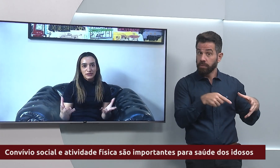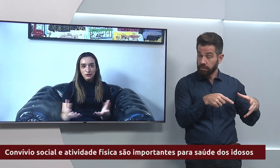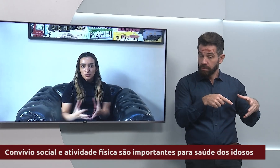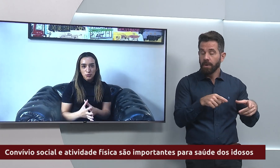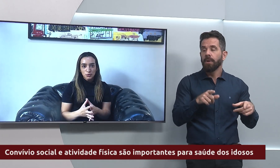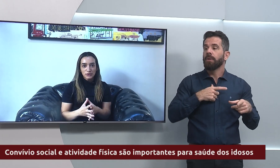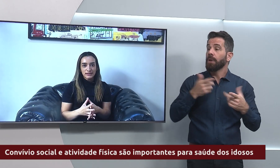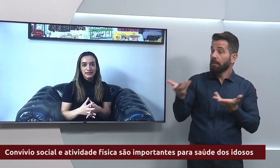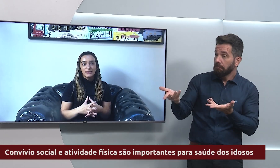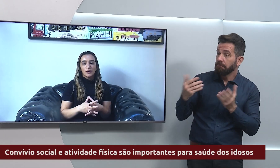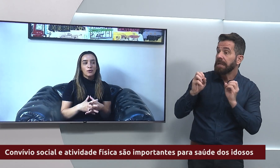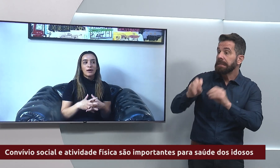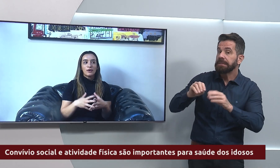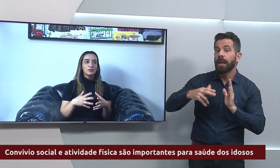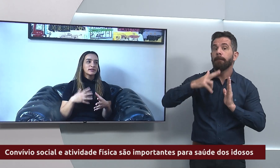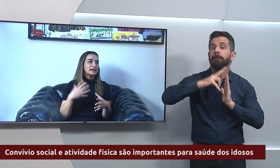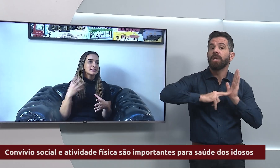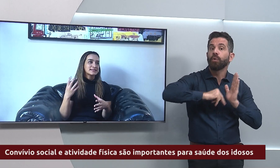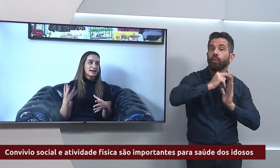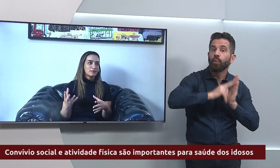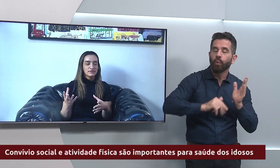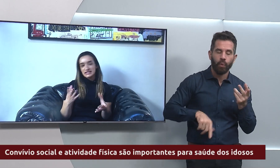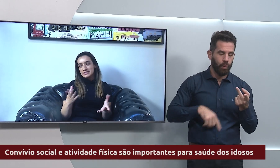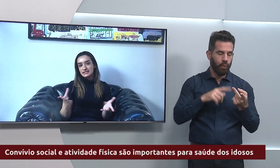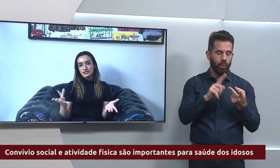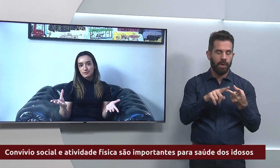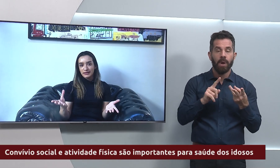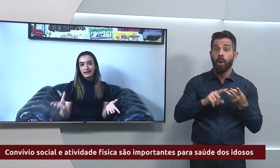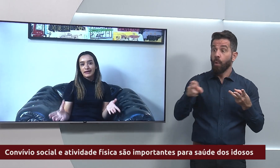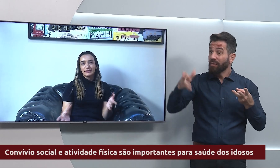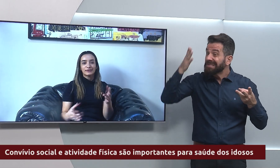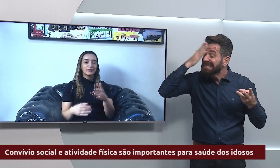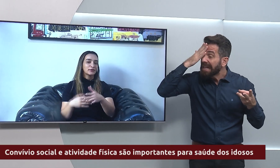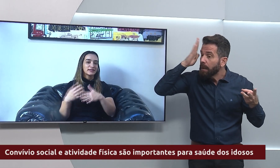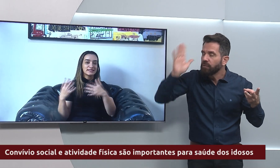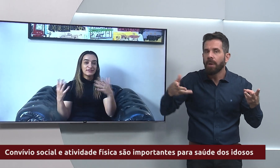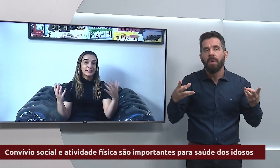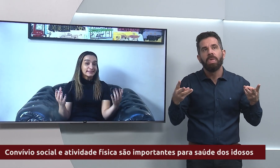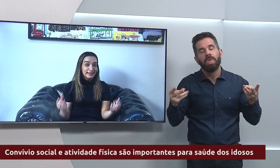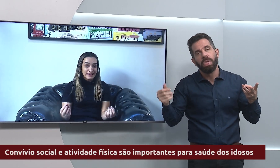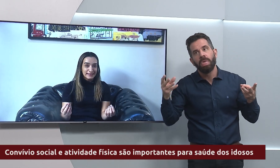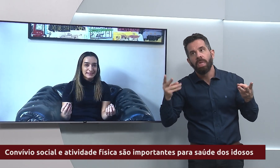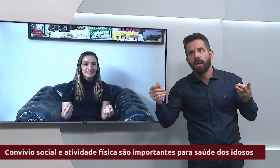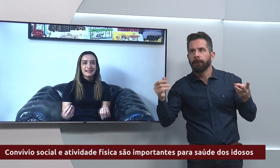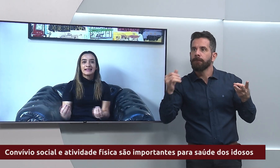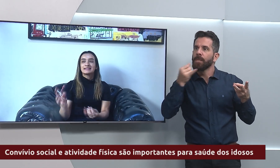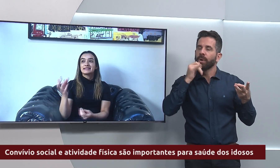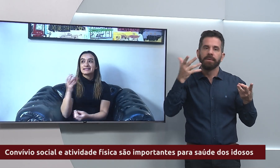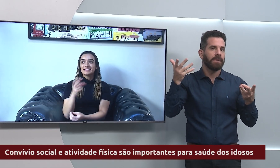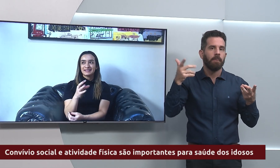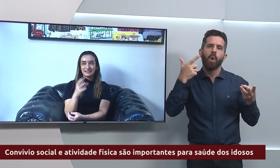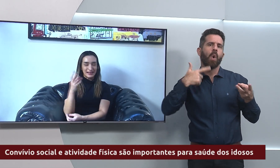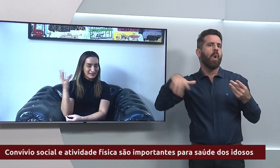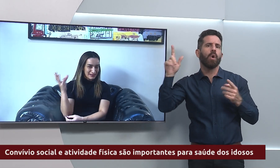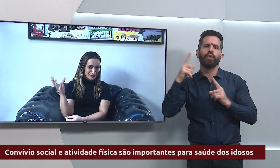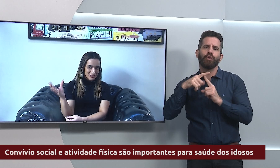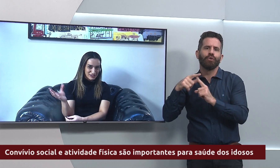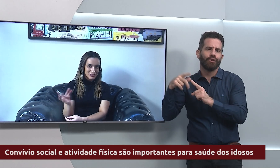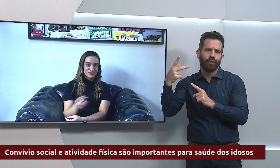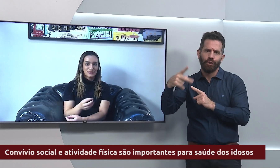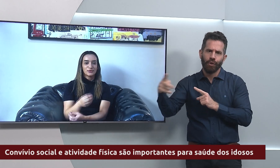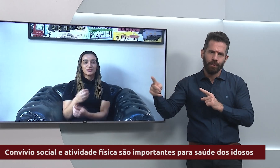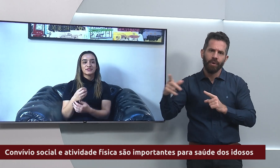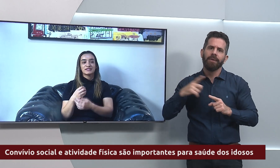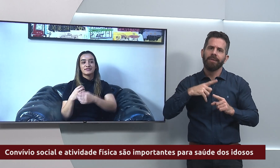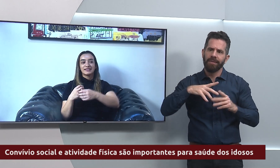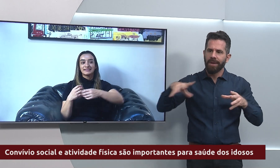de pintura, ou algo que elas saibam fazer que esteja se perdendo, né, igual tem as fiandeiras, tem, né, hoje em